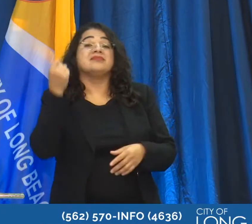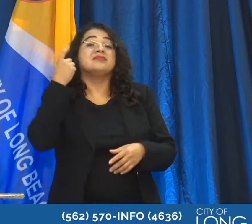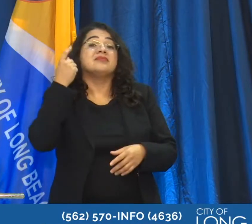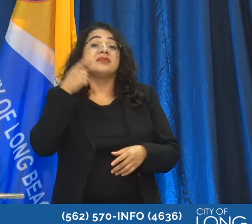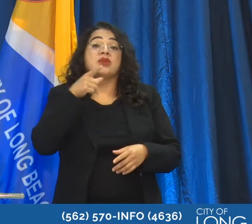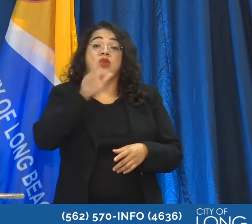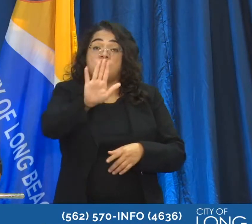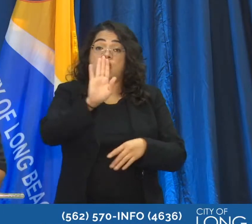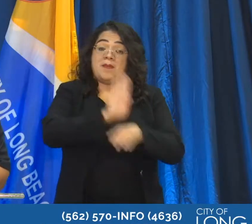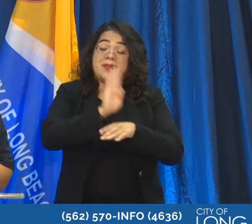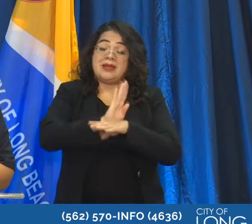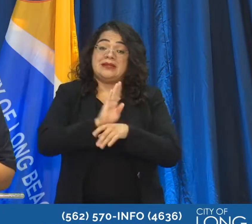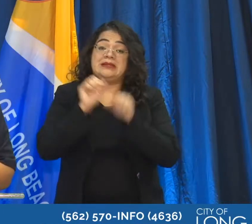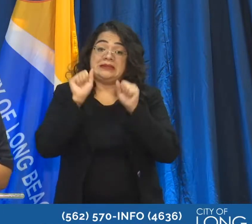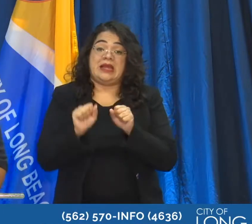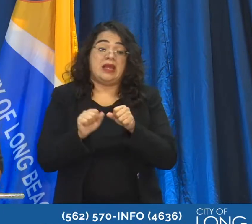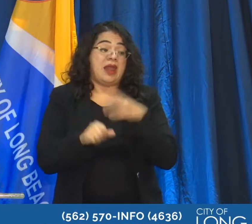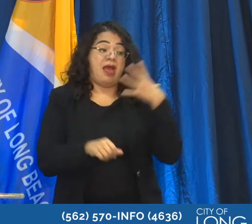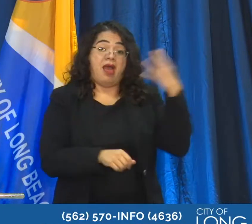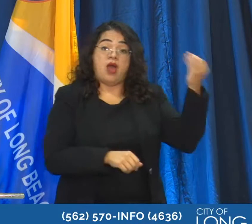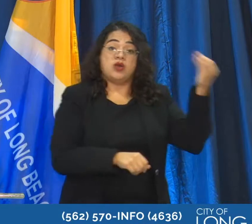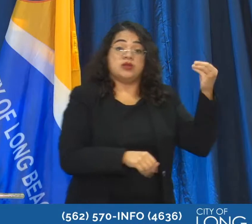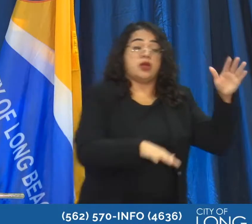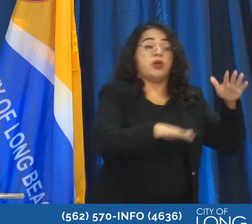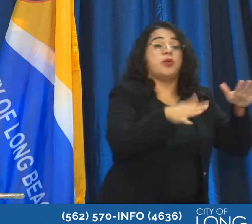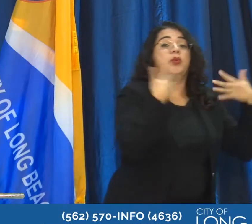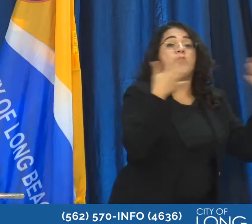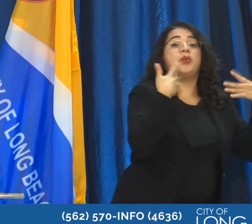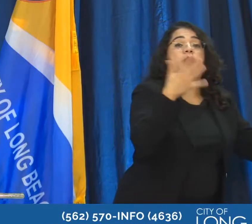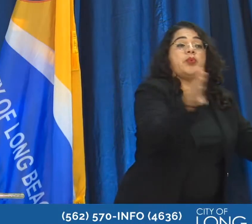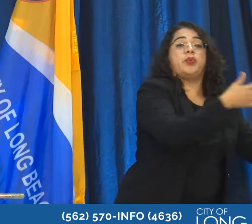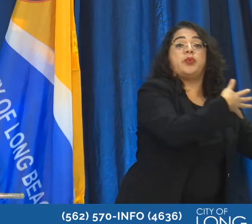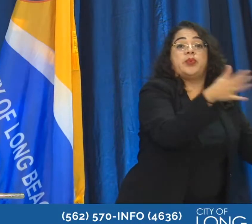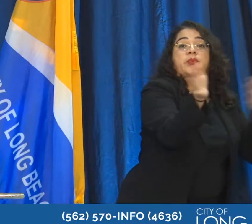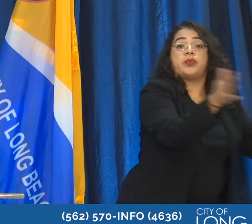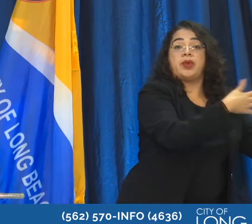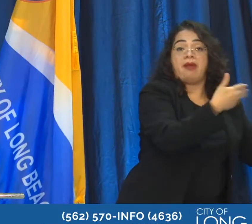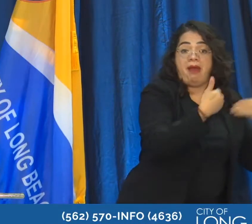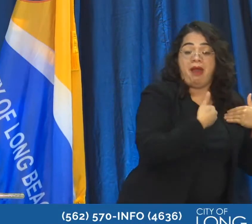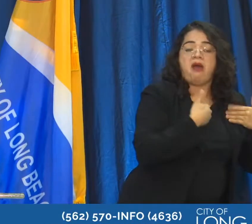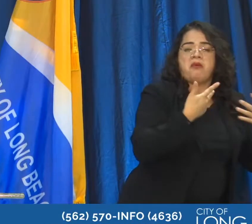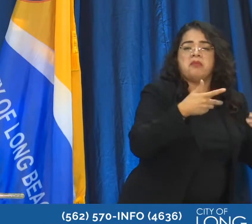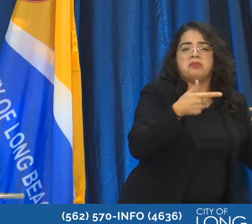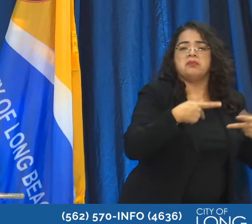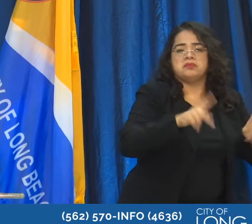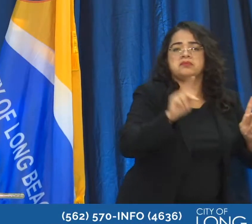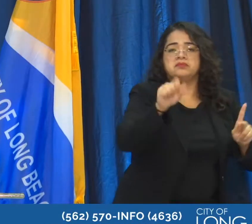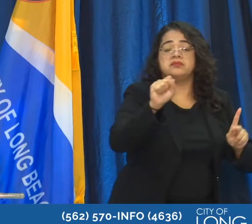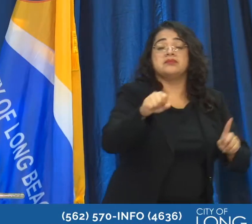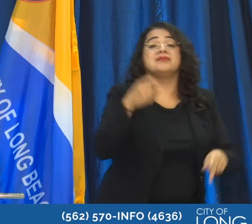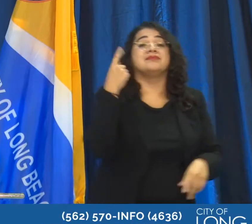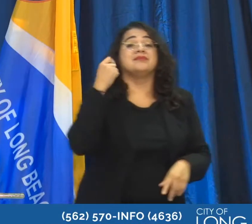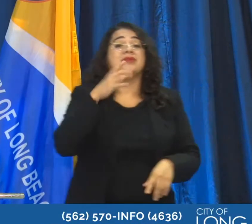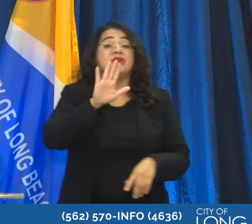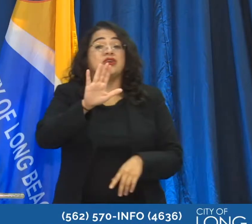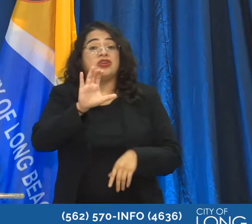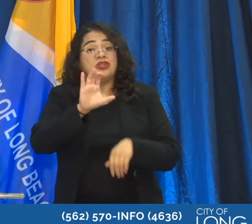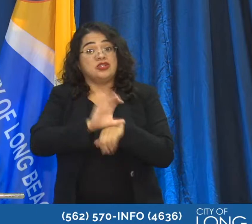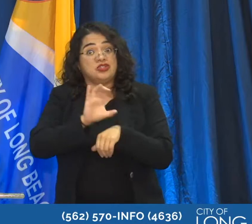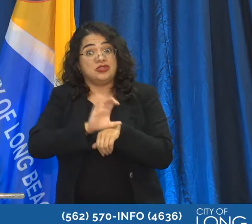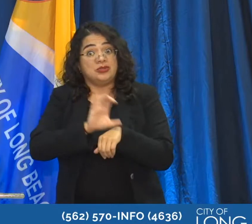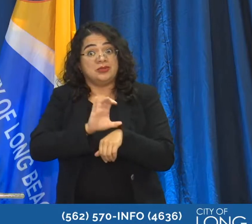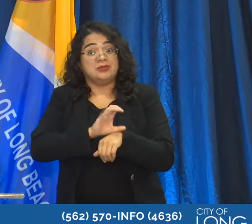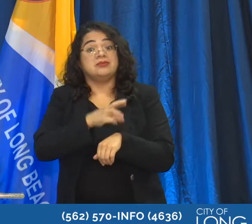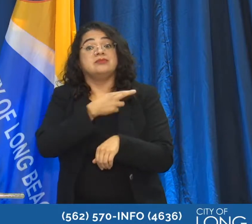es posible todavía mantener su negocio abierto. También muy importante que los lugares de culto, iglesias y religión pueden continuar